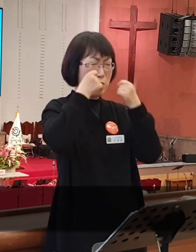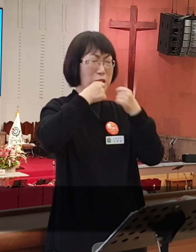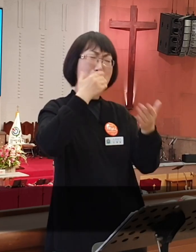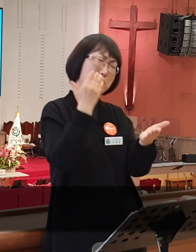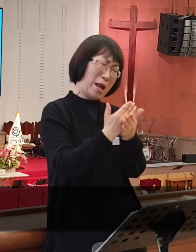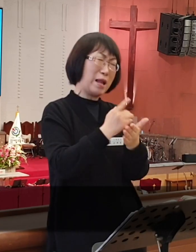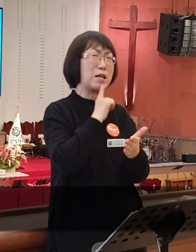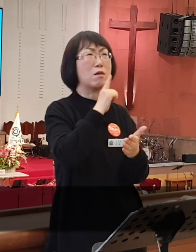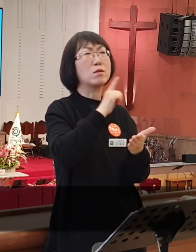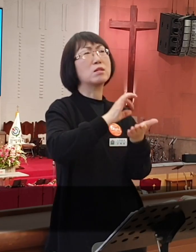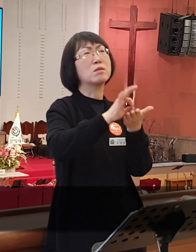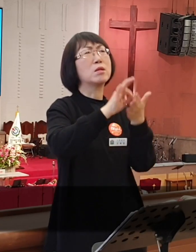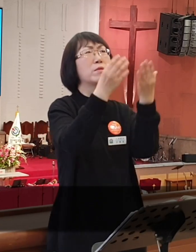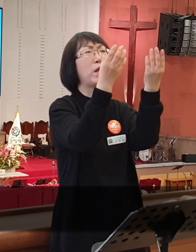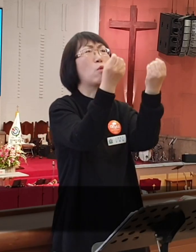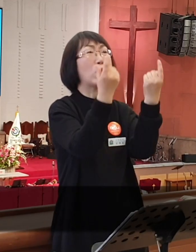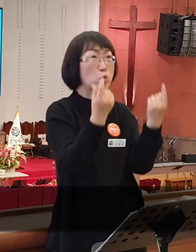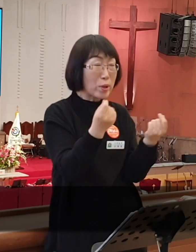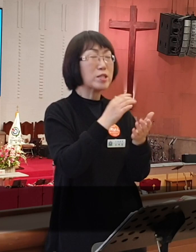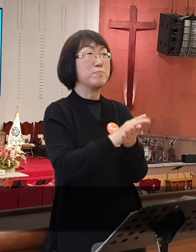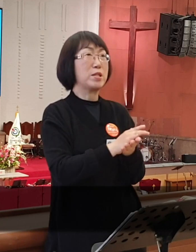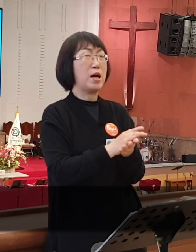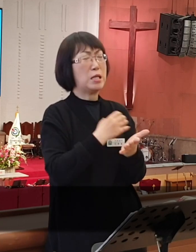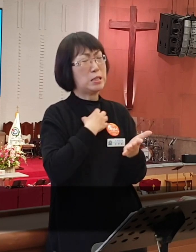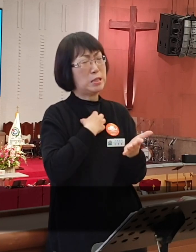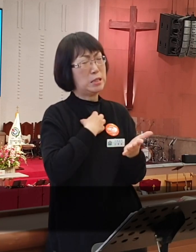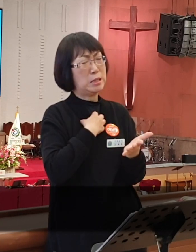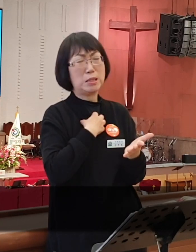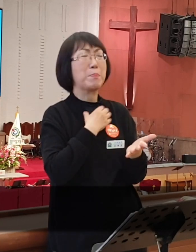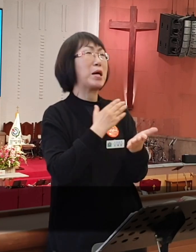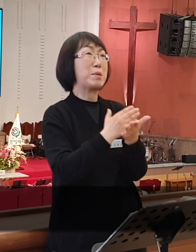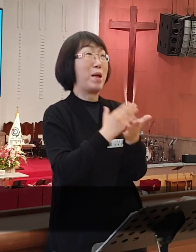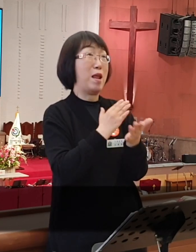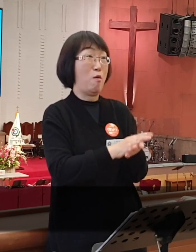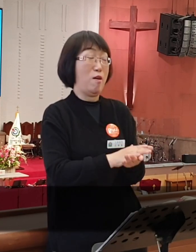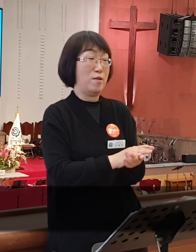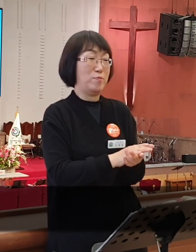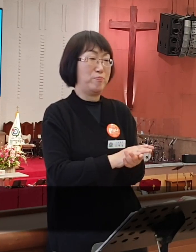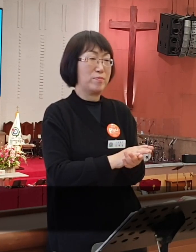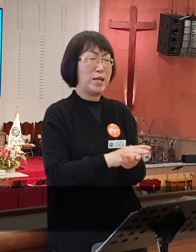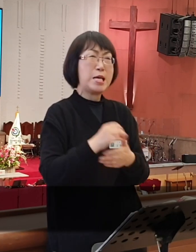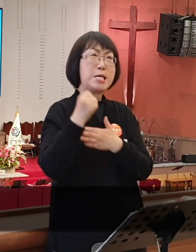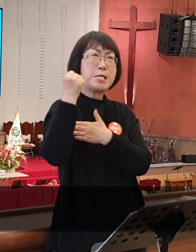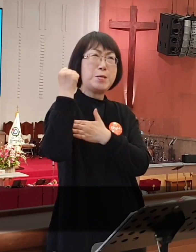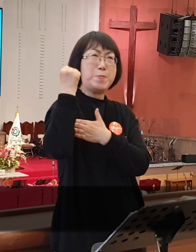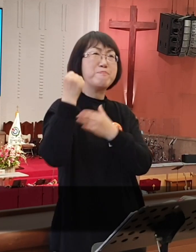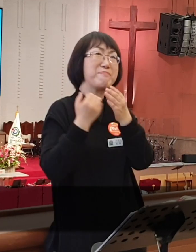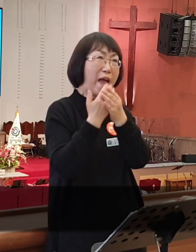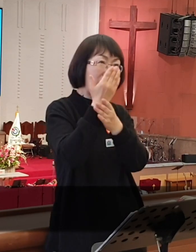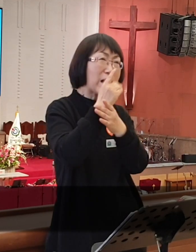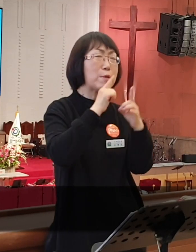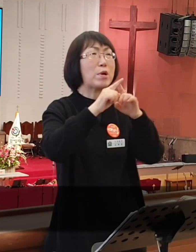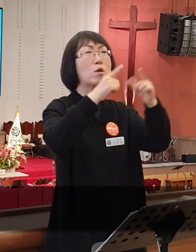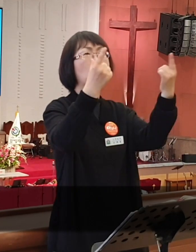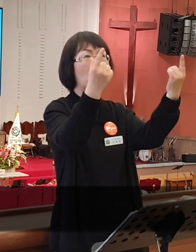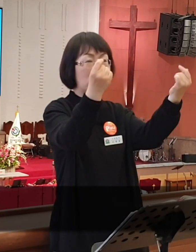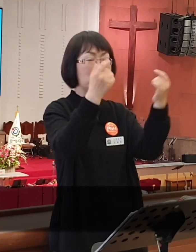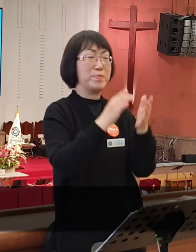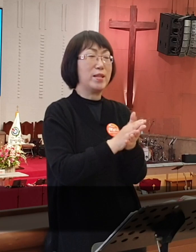이렇게 끌어안고 울면서 근심하지 마가 아니라 어깨를 팡 치면서 힘내라고 얘기하시는